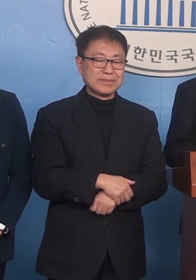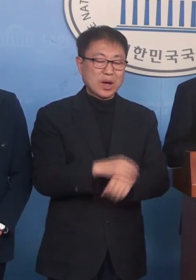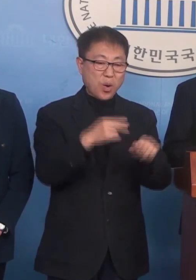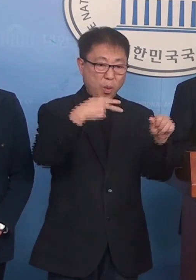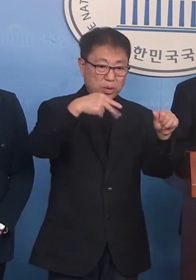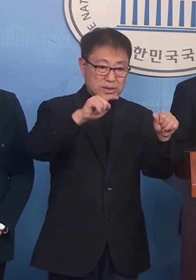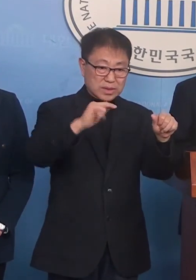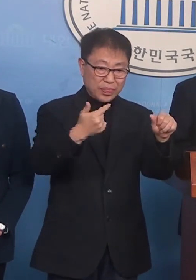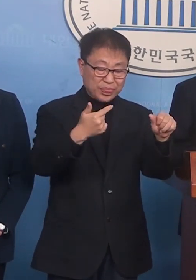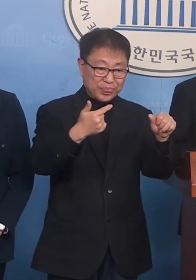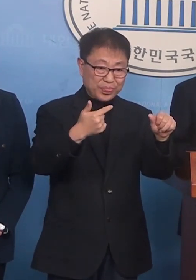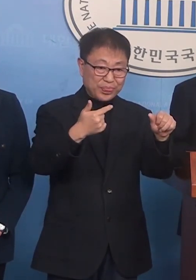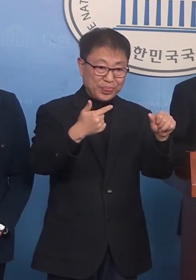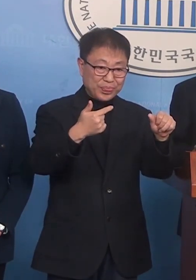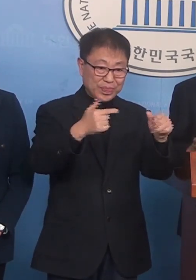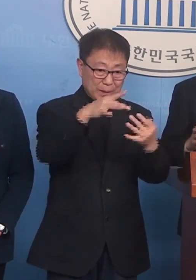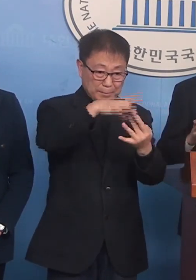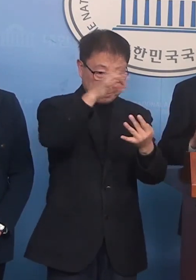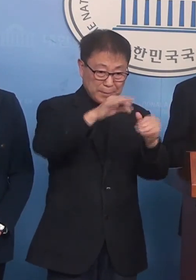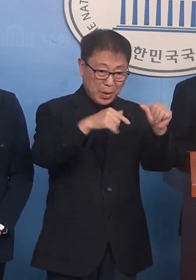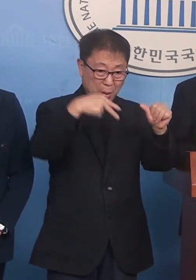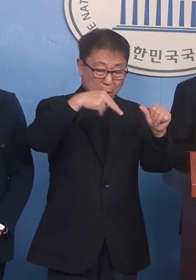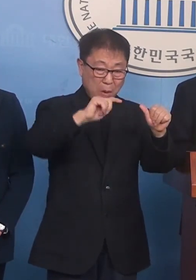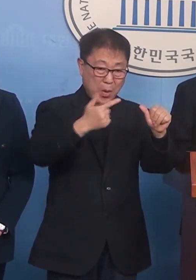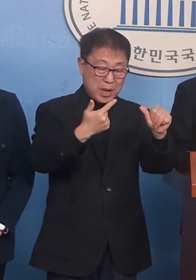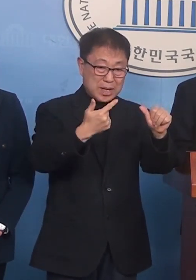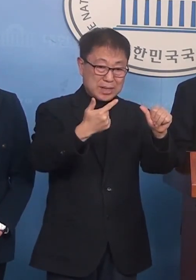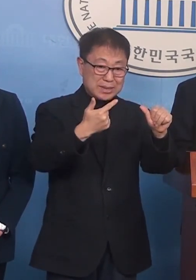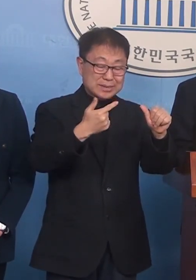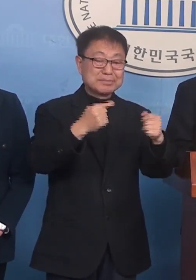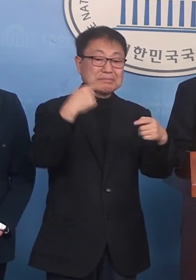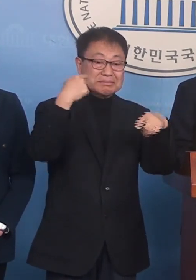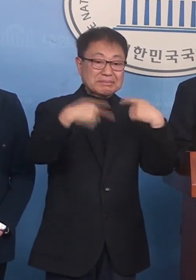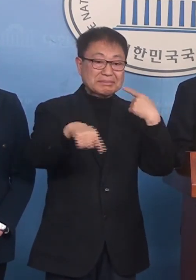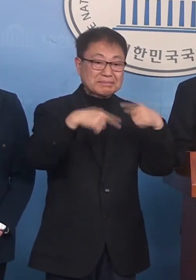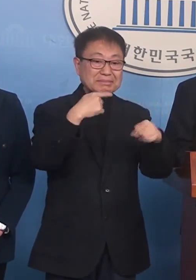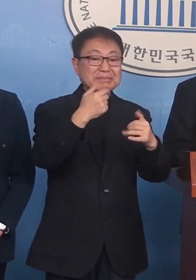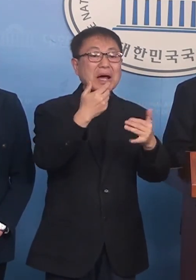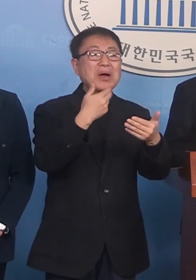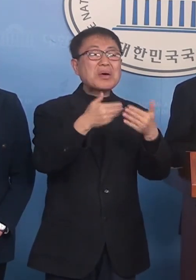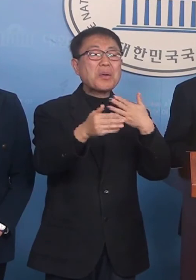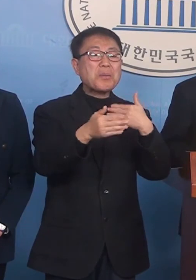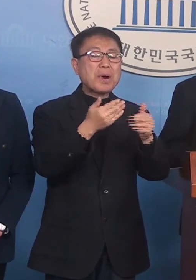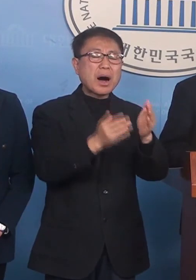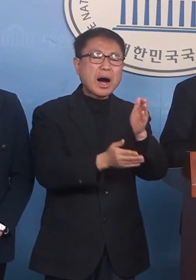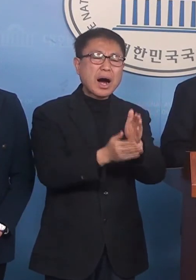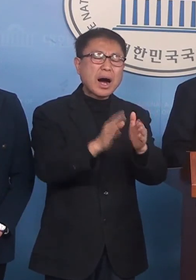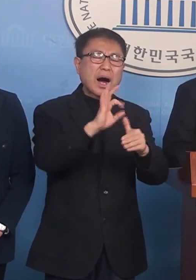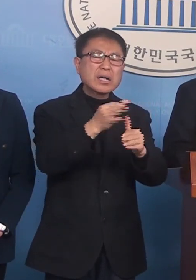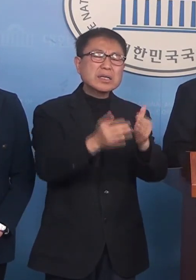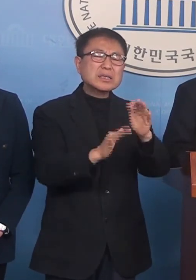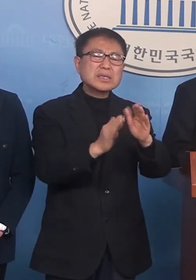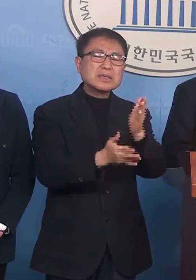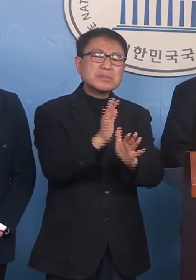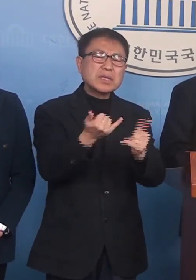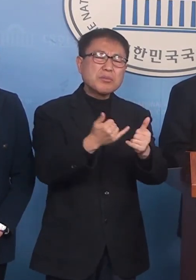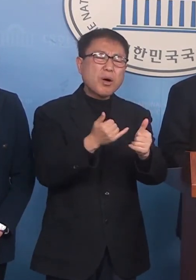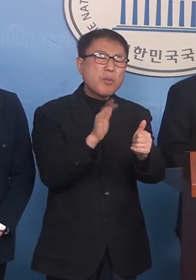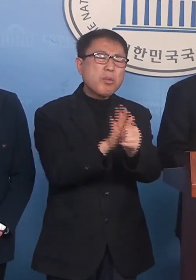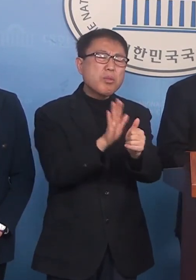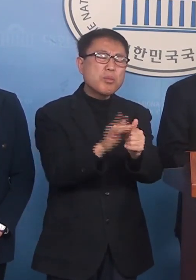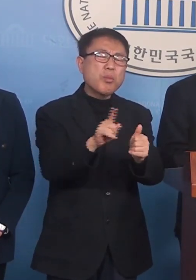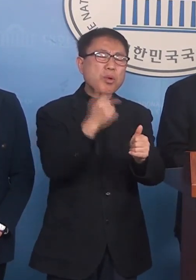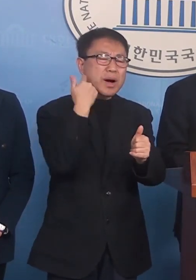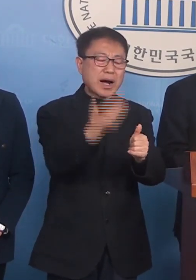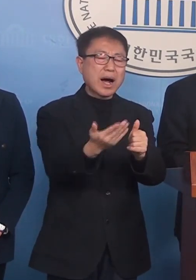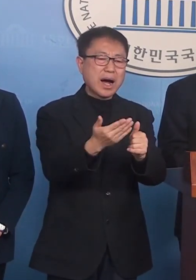5선에 이른다는 그러한 정치 경력이 안양 시민들에게 도대체 무엇을 줬는가 하는 것을